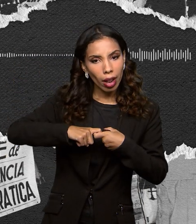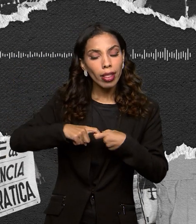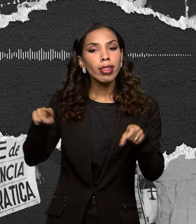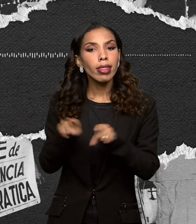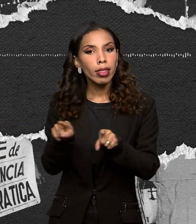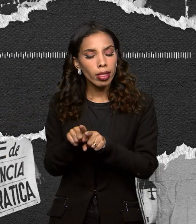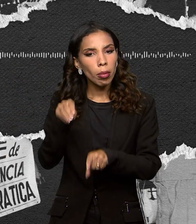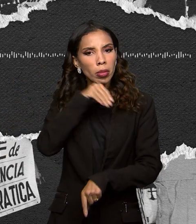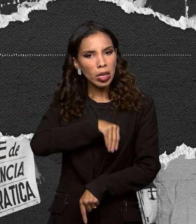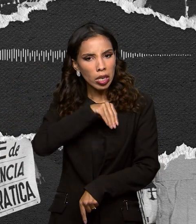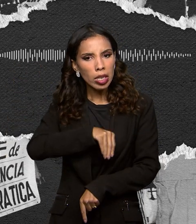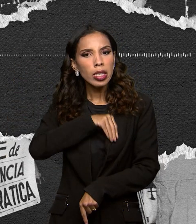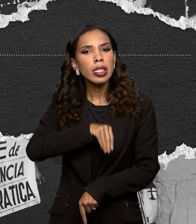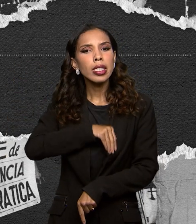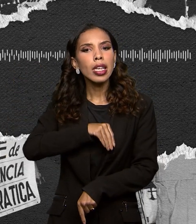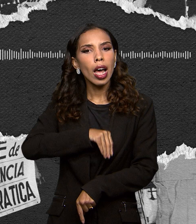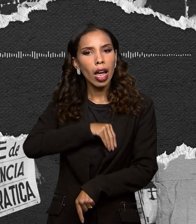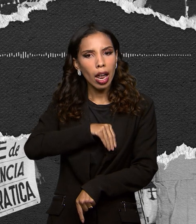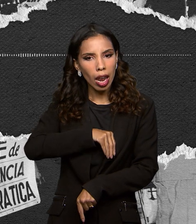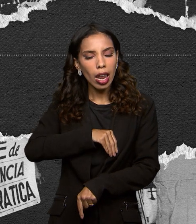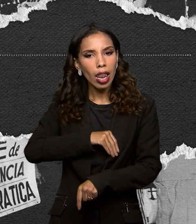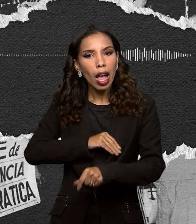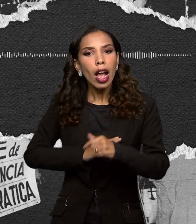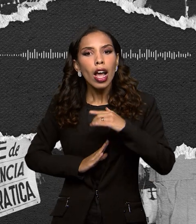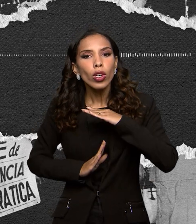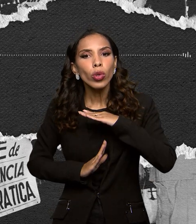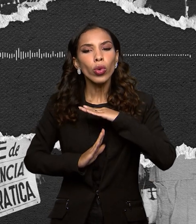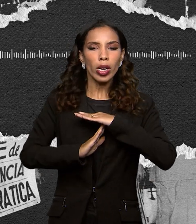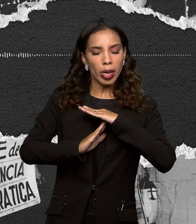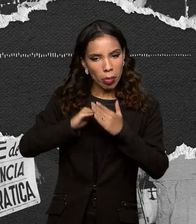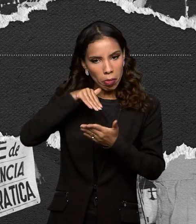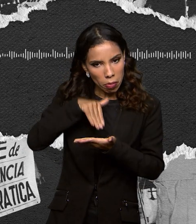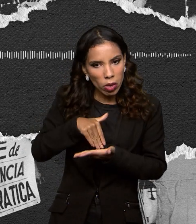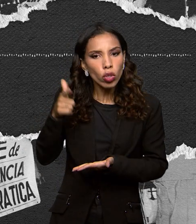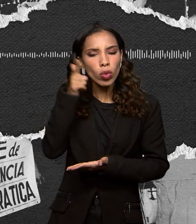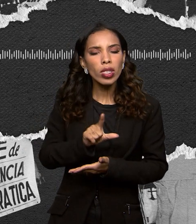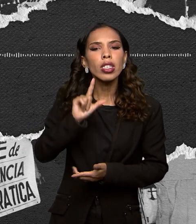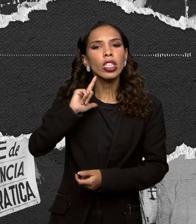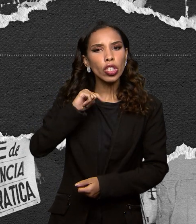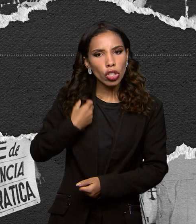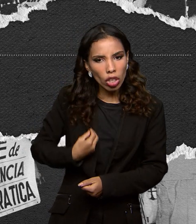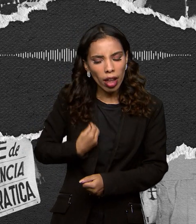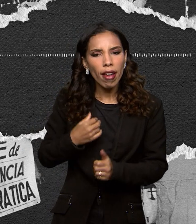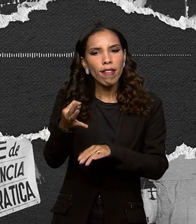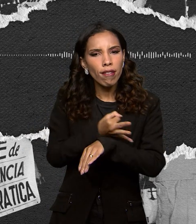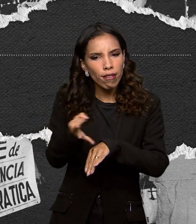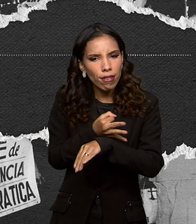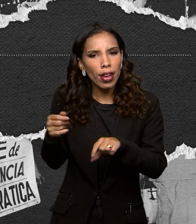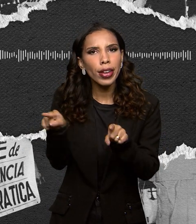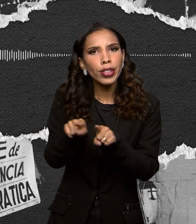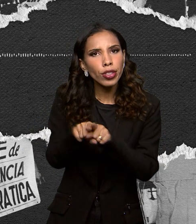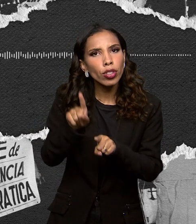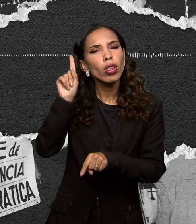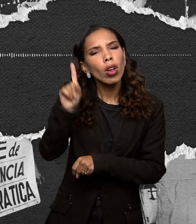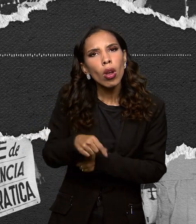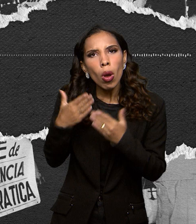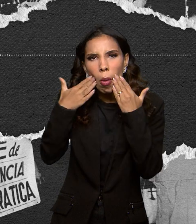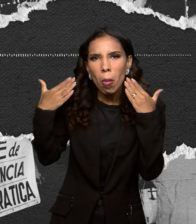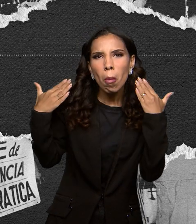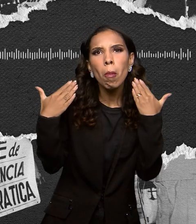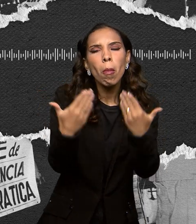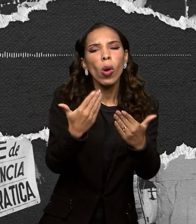poder ter um salário mínimo, poder ter férias. Então, o Estatuto do Trabalhador Rural mostra que, a despeito de todas